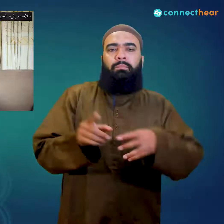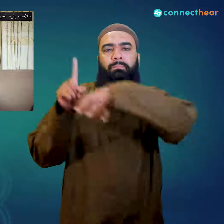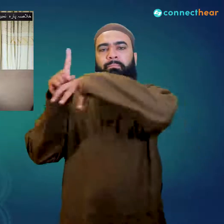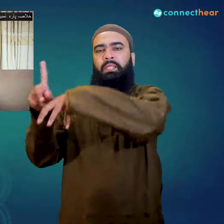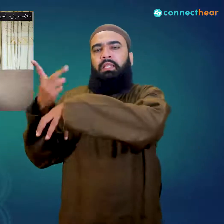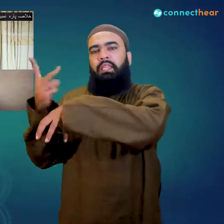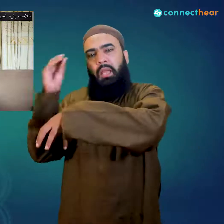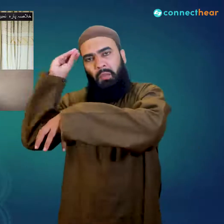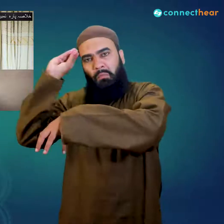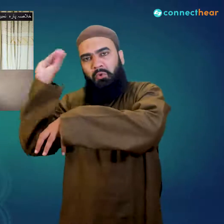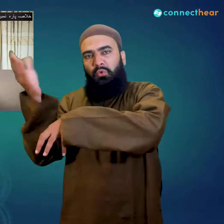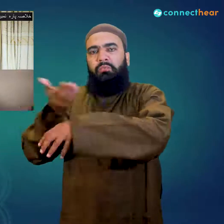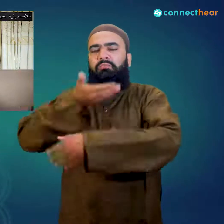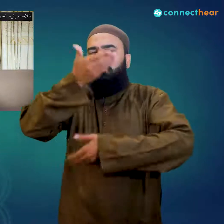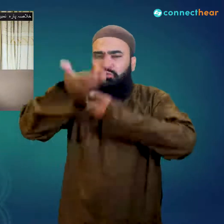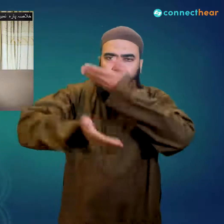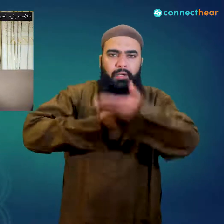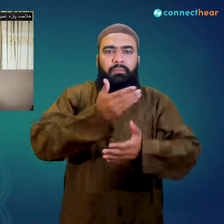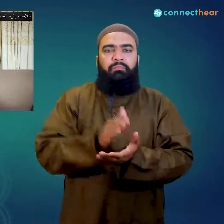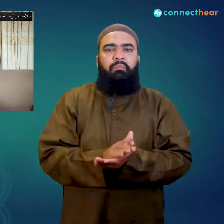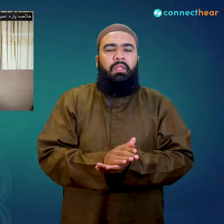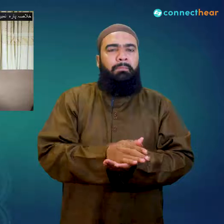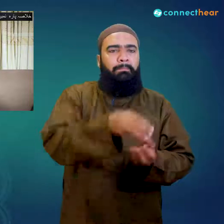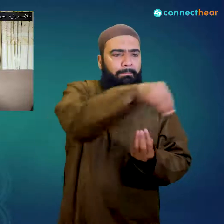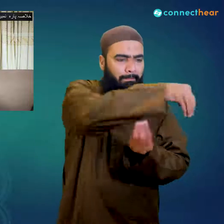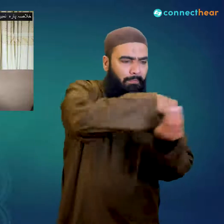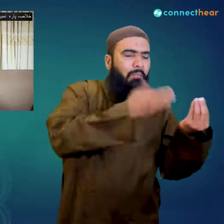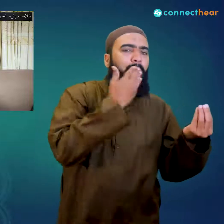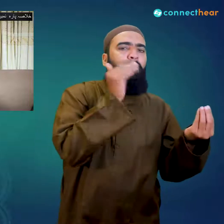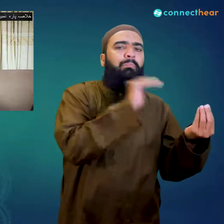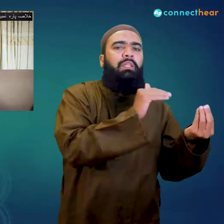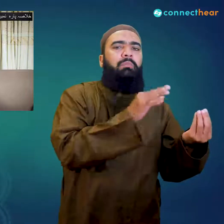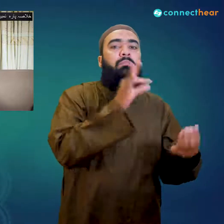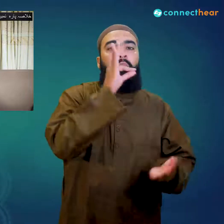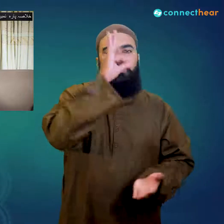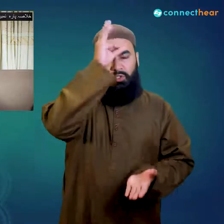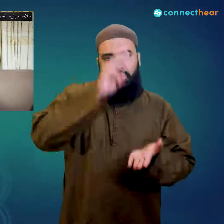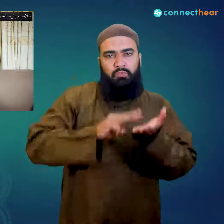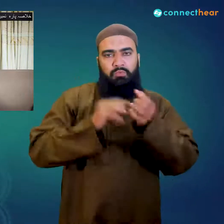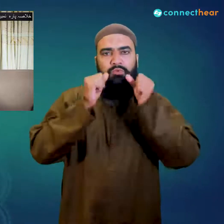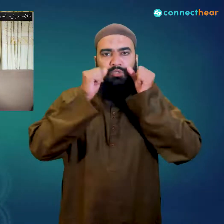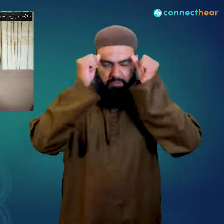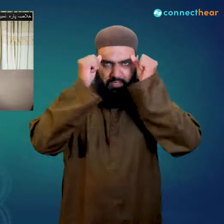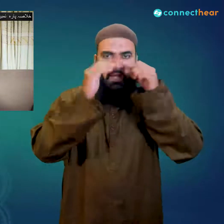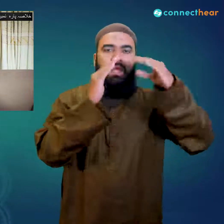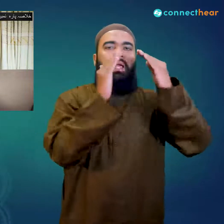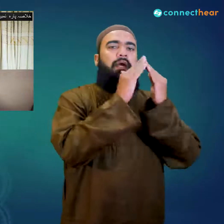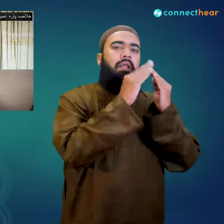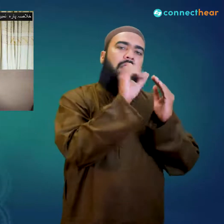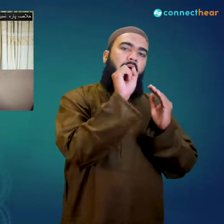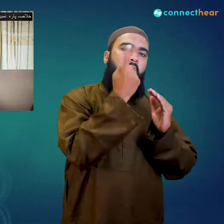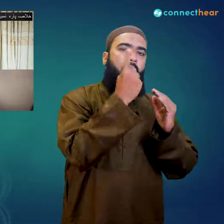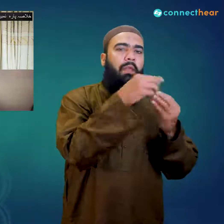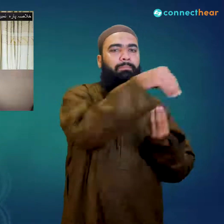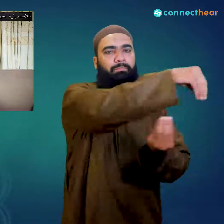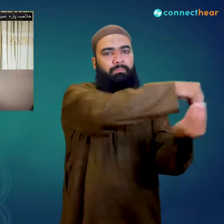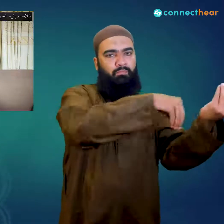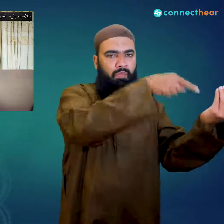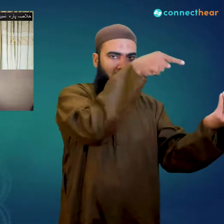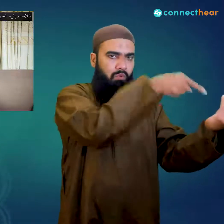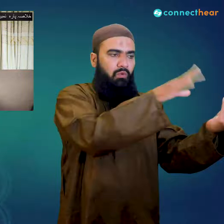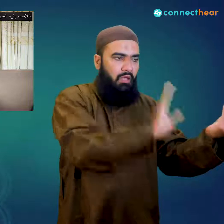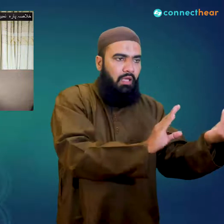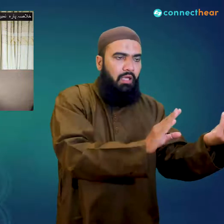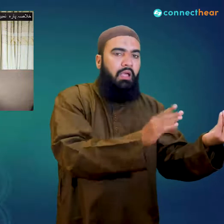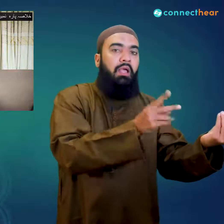گیا کہ مکی آیات یا مکی صورتوں کا مطلب یہ ہے کہ وہ آیات یا صورتیں جو ہجرت سے پہلے نازل